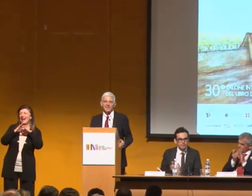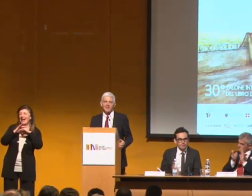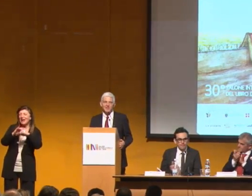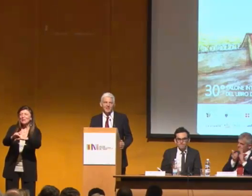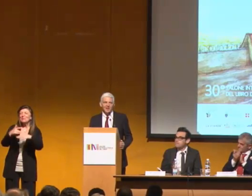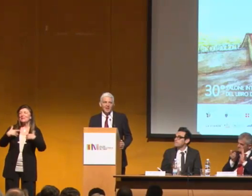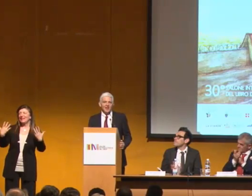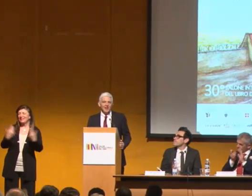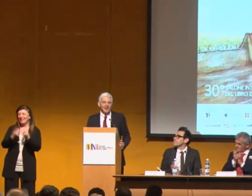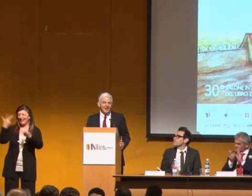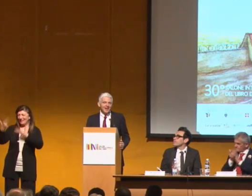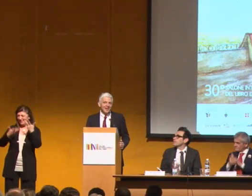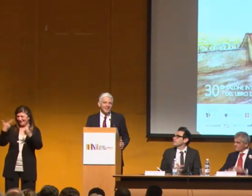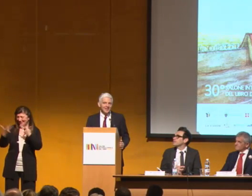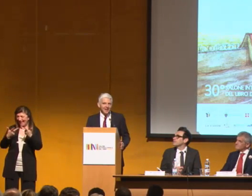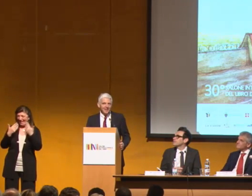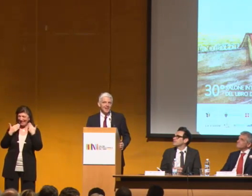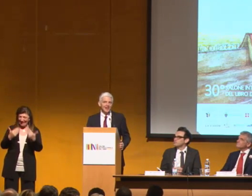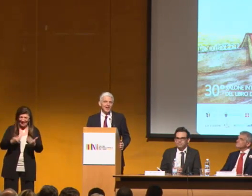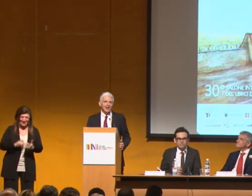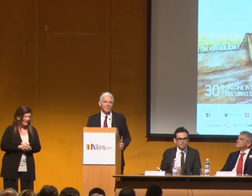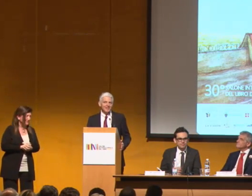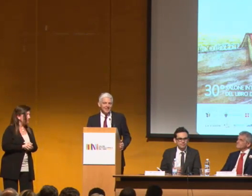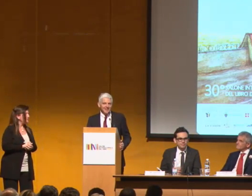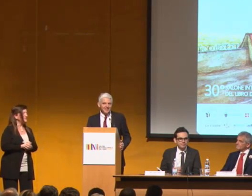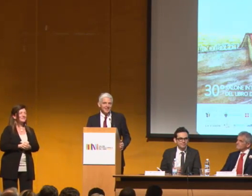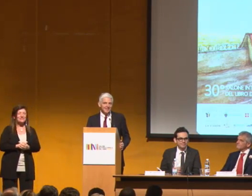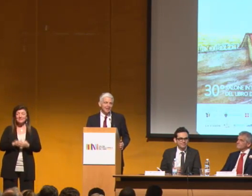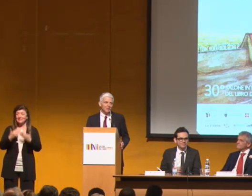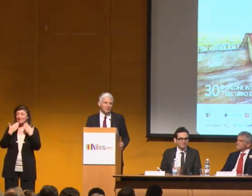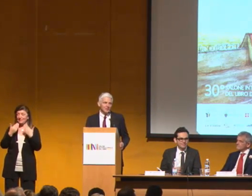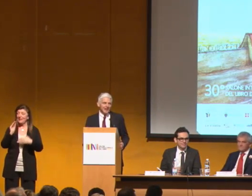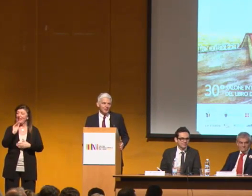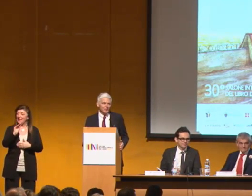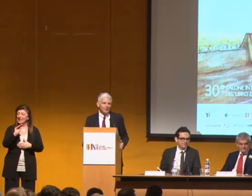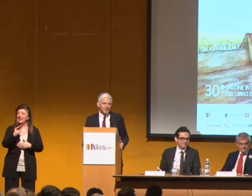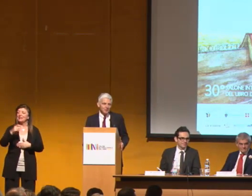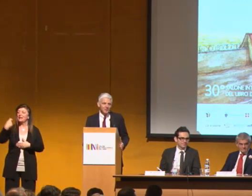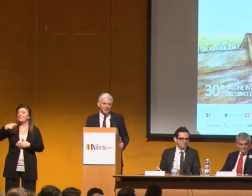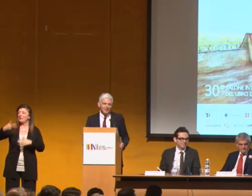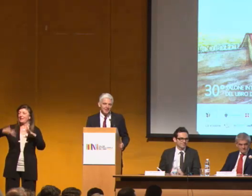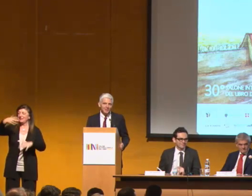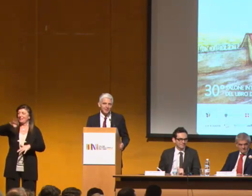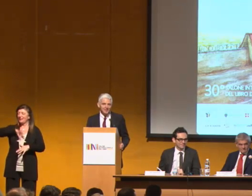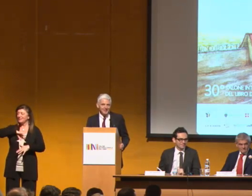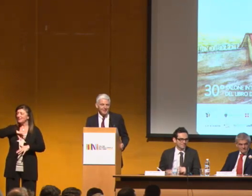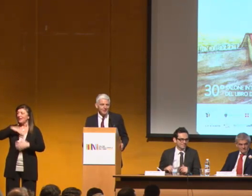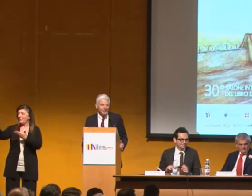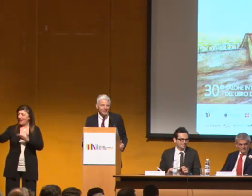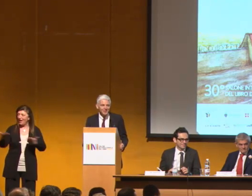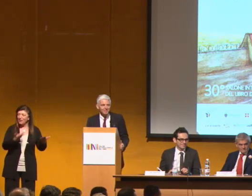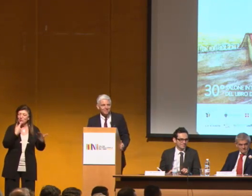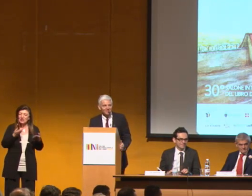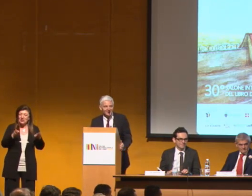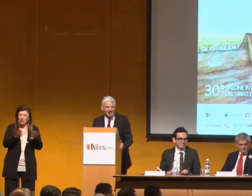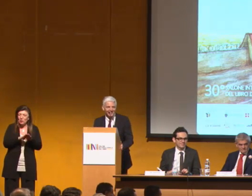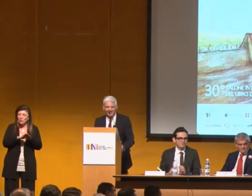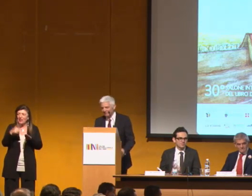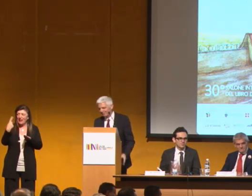dei segni e chiedere al presidente del senato pietro grasso di chiudere questa nostra presentazione